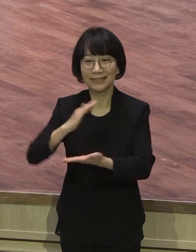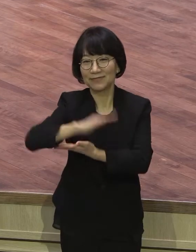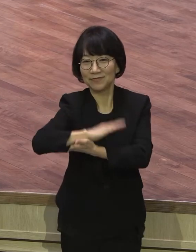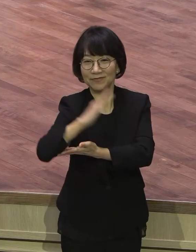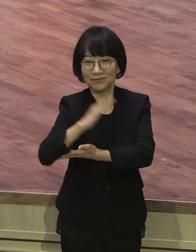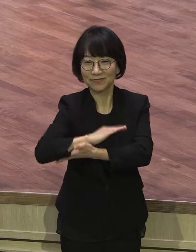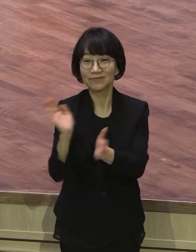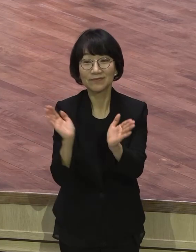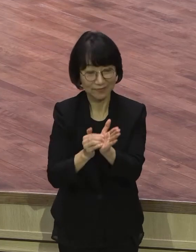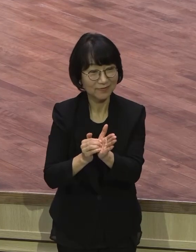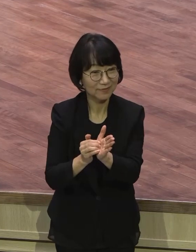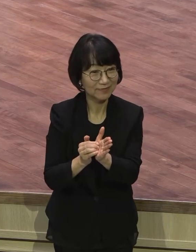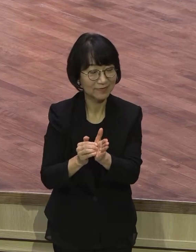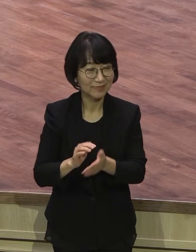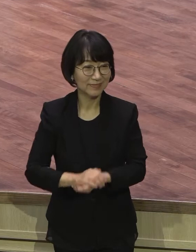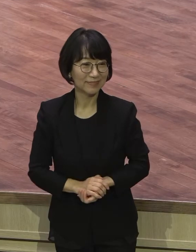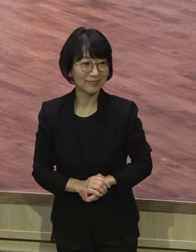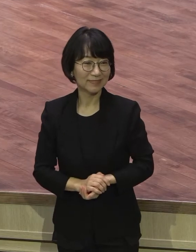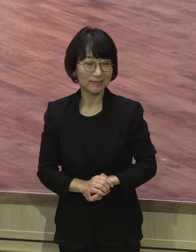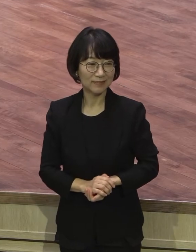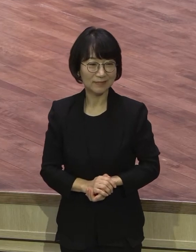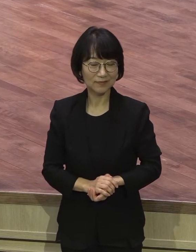다 들어 있습니다.